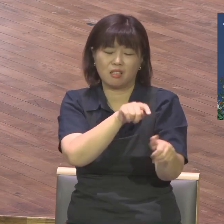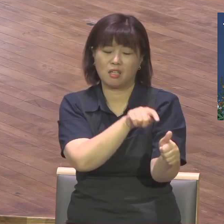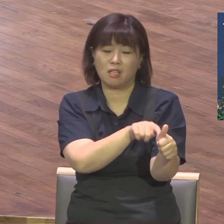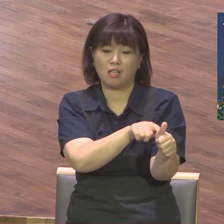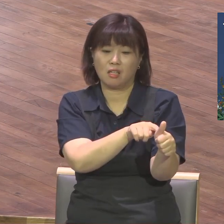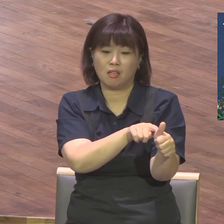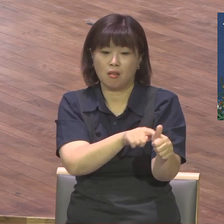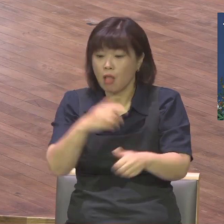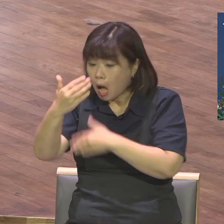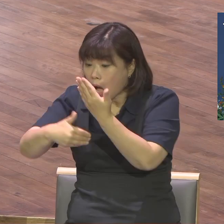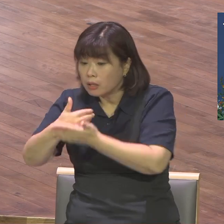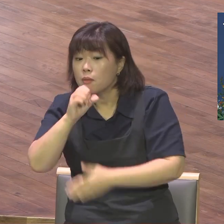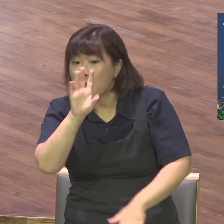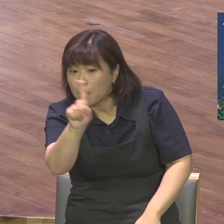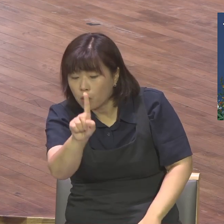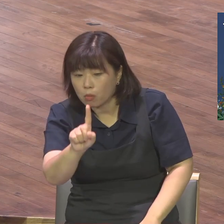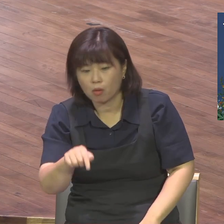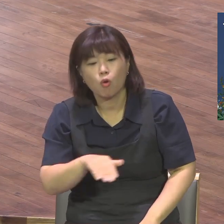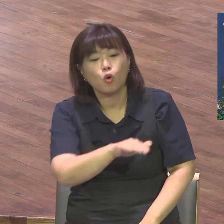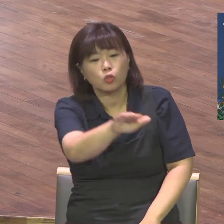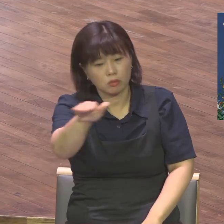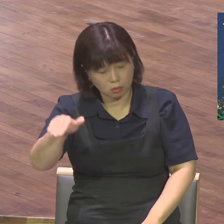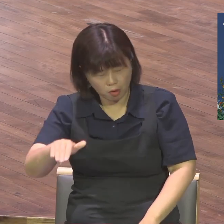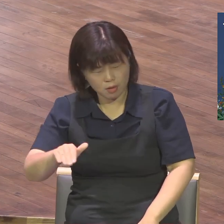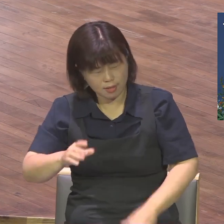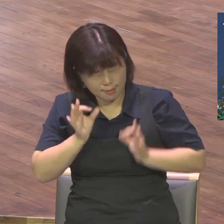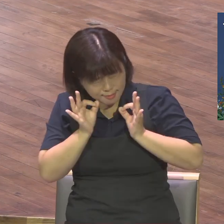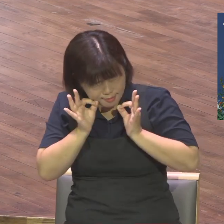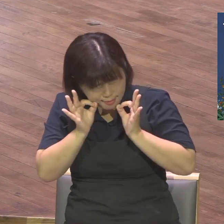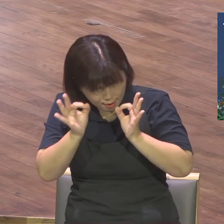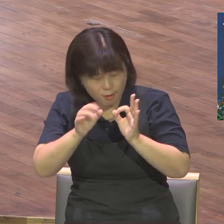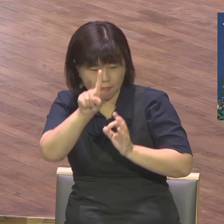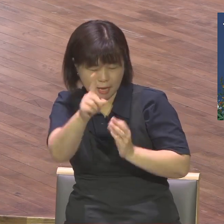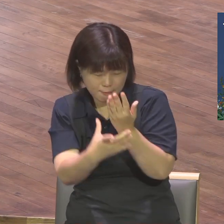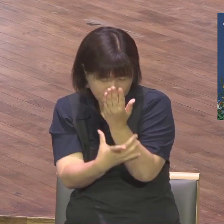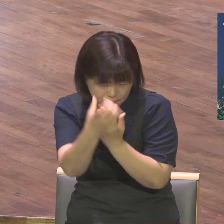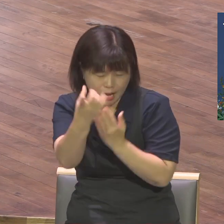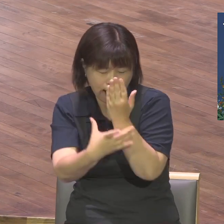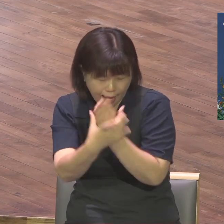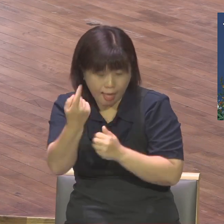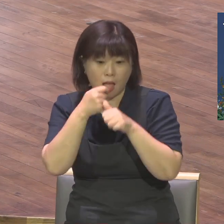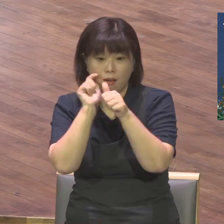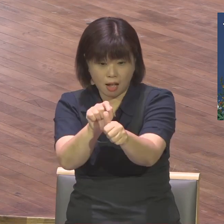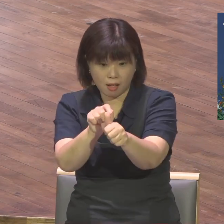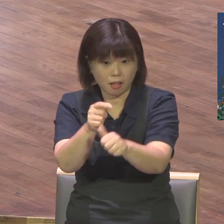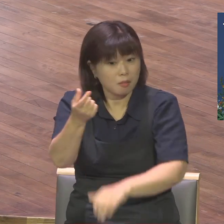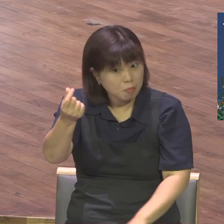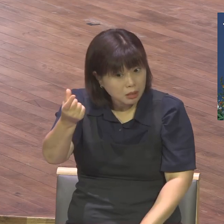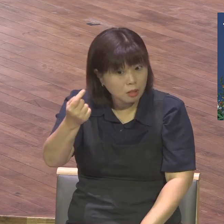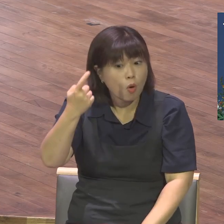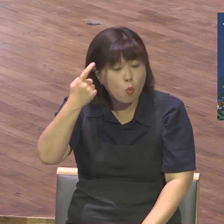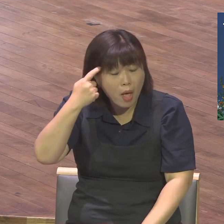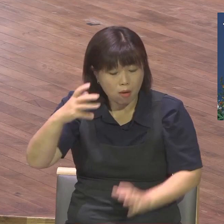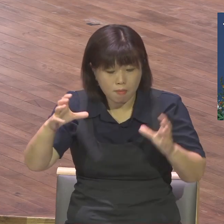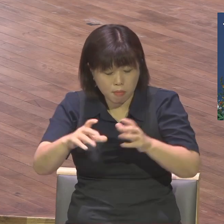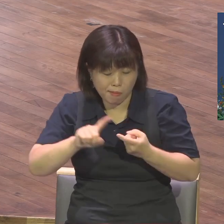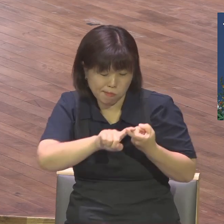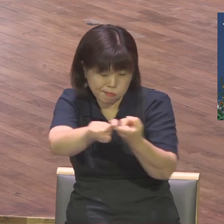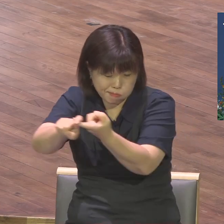되라. 힘써 지켜라 원니스. 그래야 뭐요? 이산틀레라 5천조 보험할 수